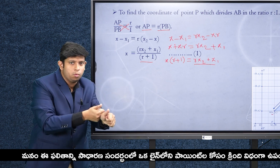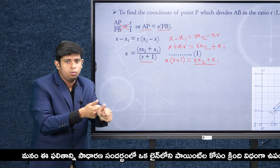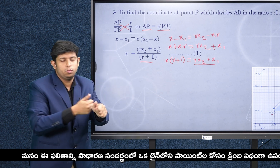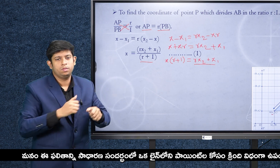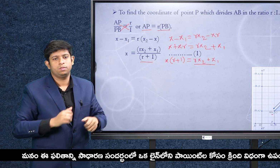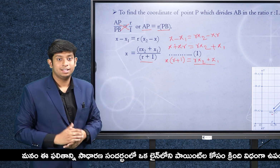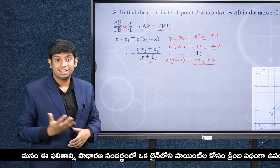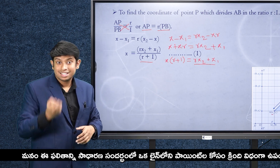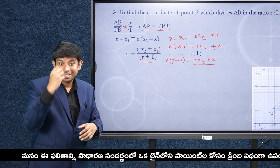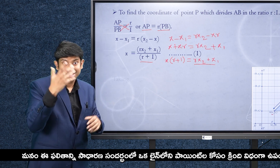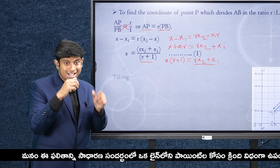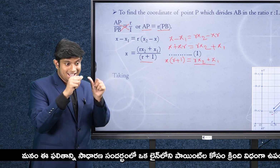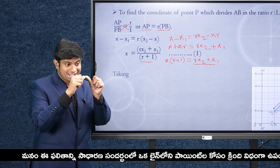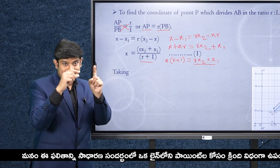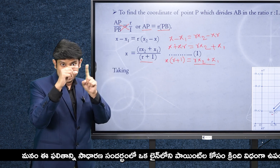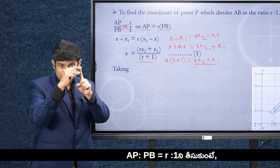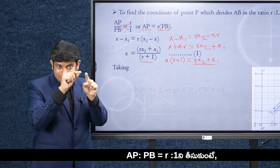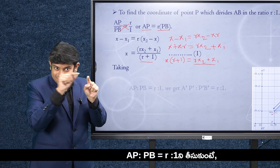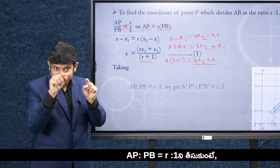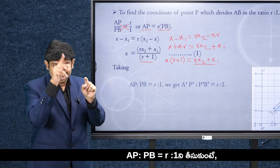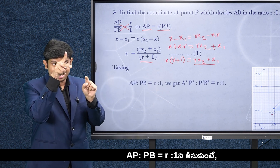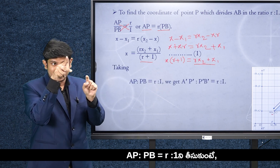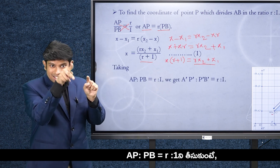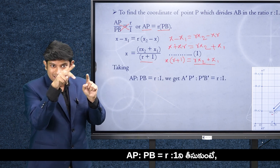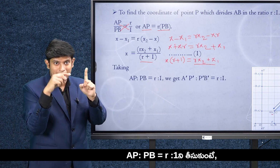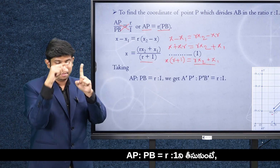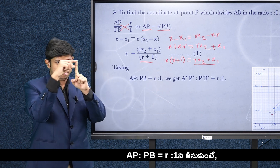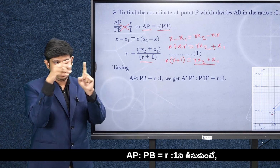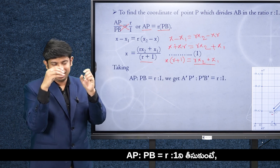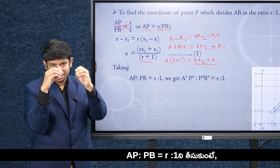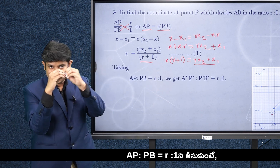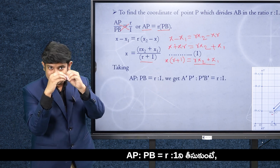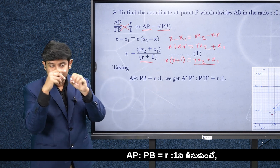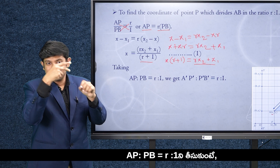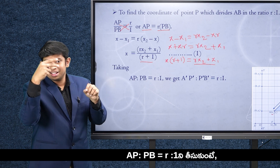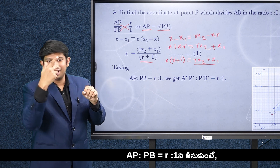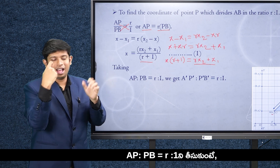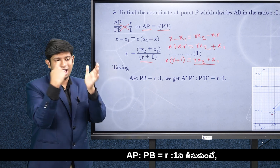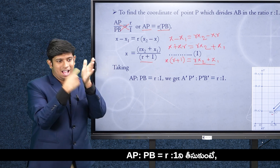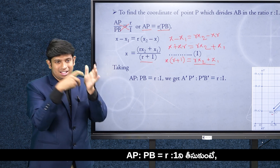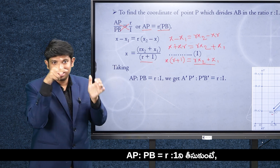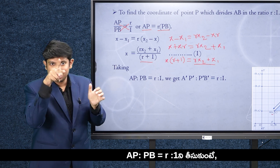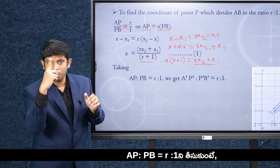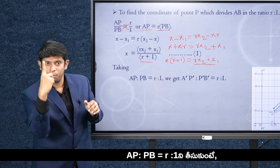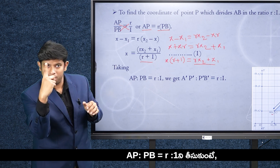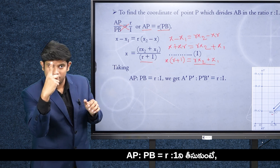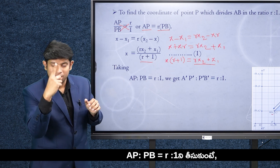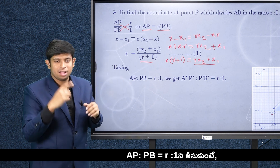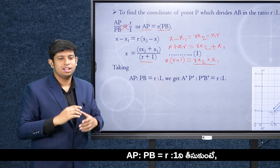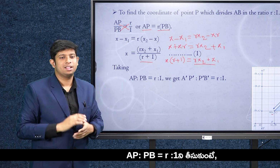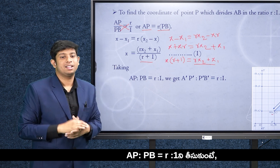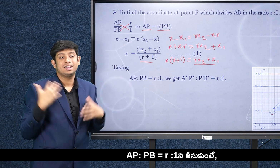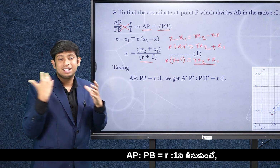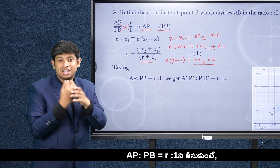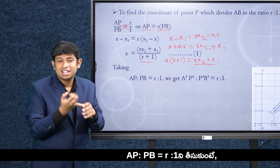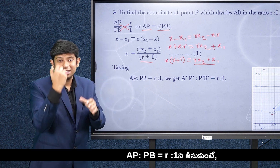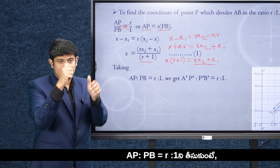విధంగా ఉపయోగించవచ్చు ap:b = r:1 ని తీసుకుంటే